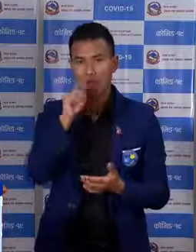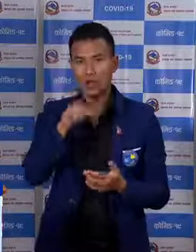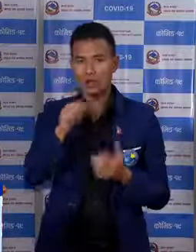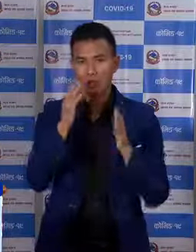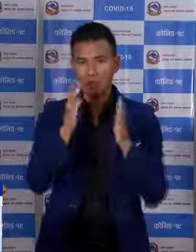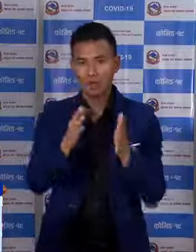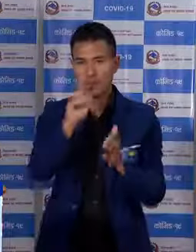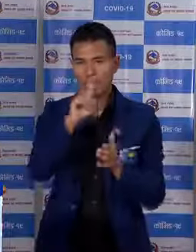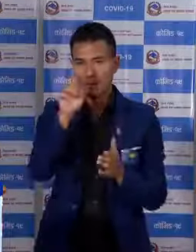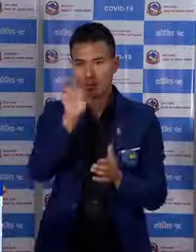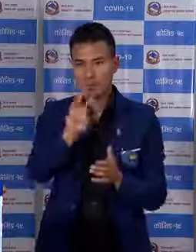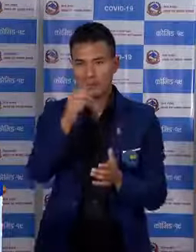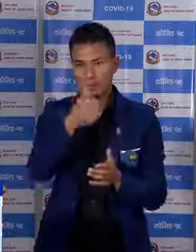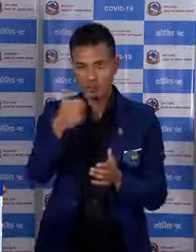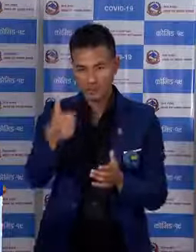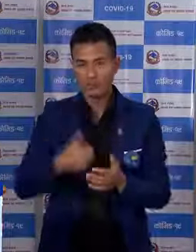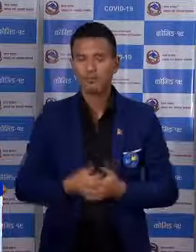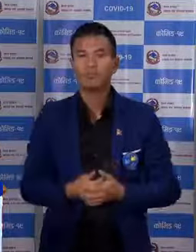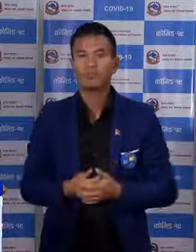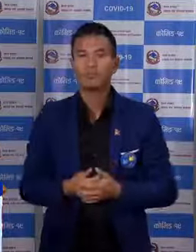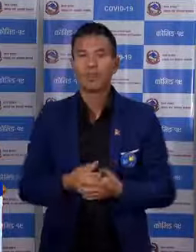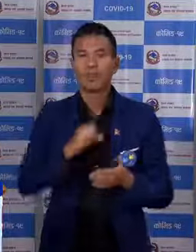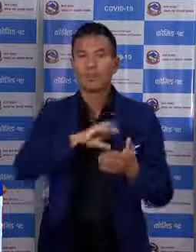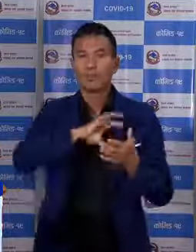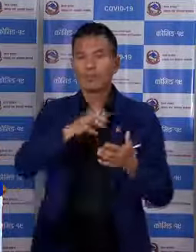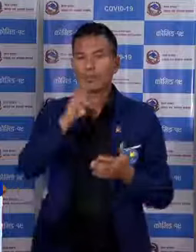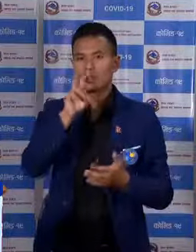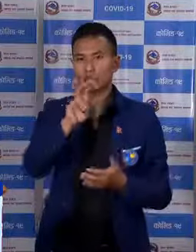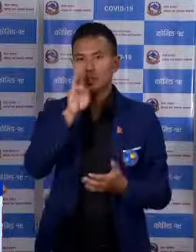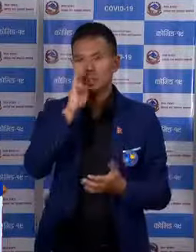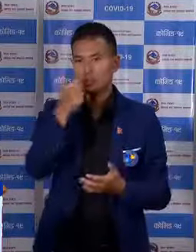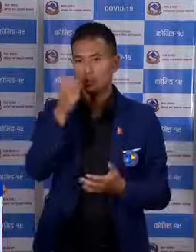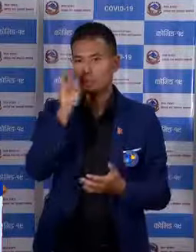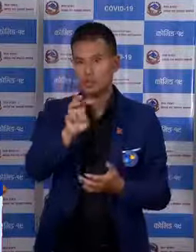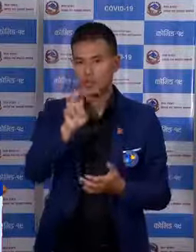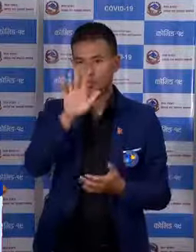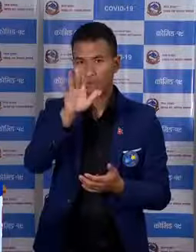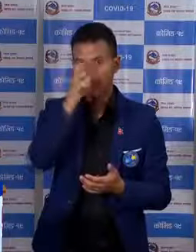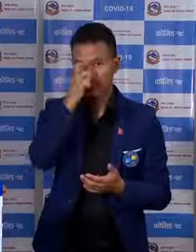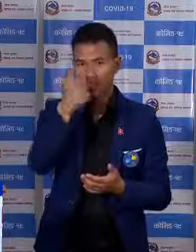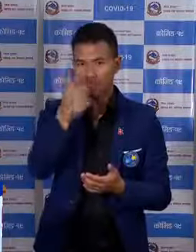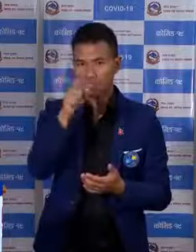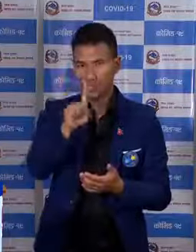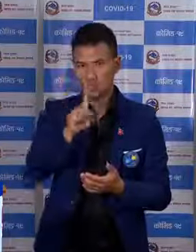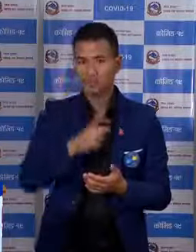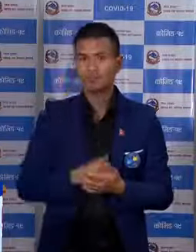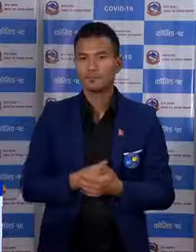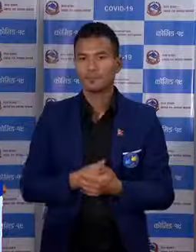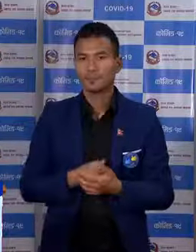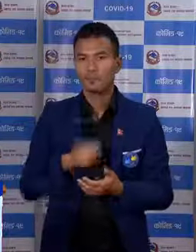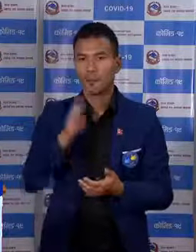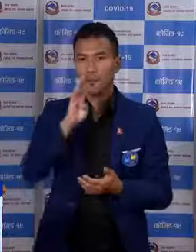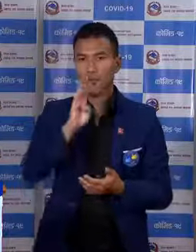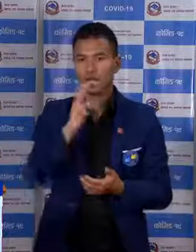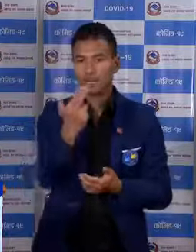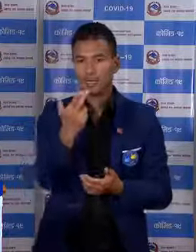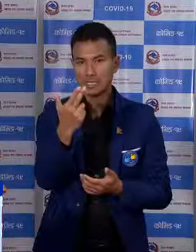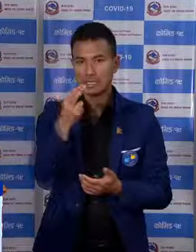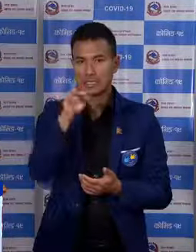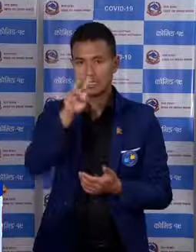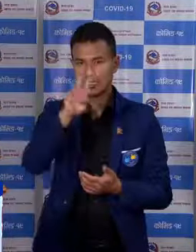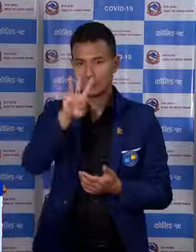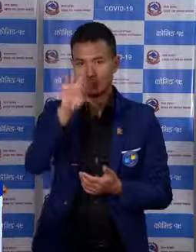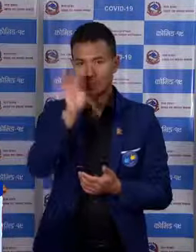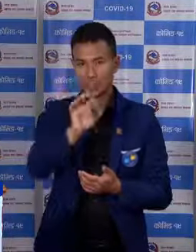हाल सम्मा 116 वटा प्रदेश्ट नमर दुई मा 6,561 वटा भागमती प्रदेश्ट मा